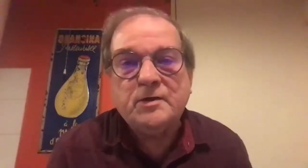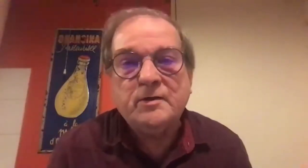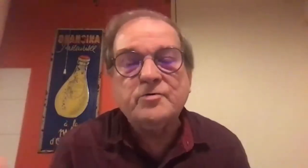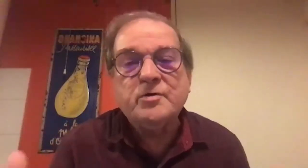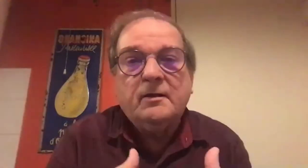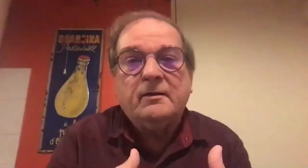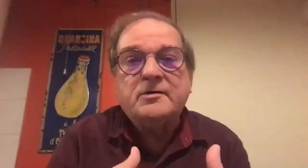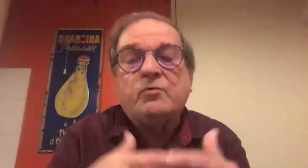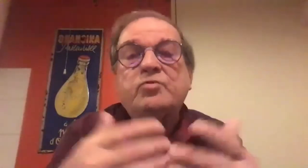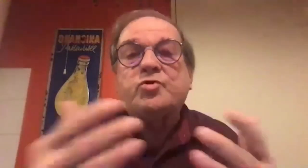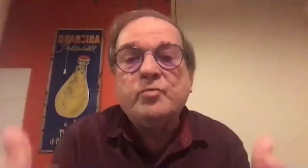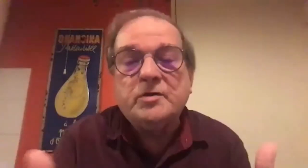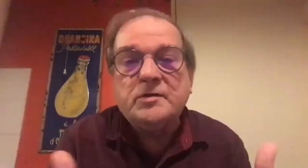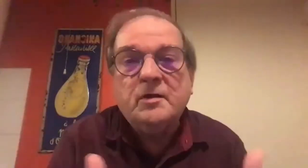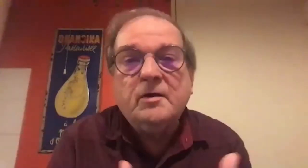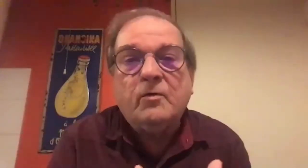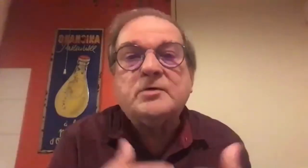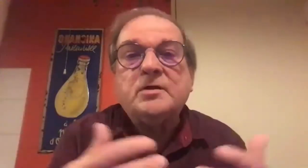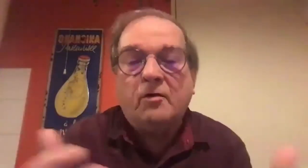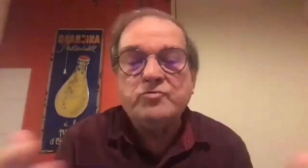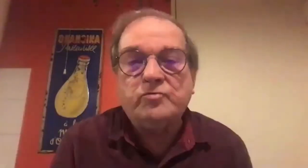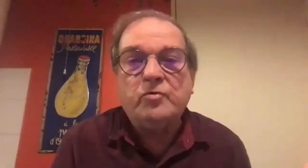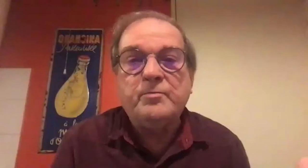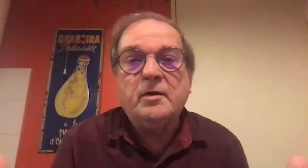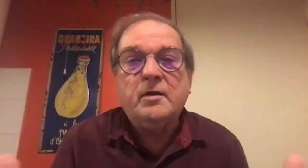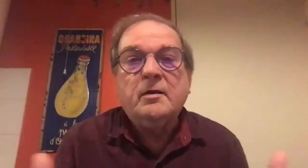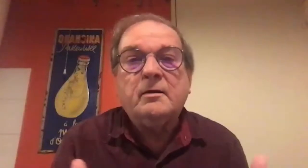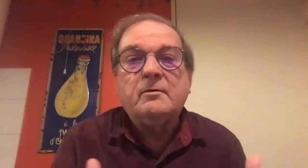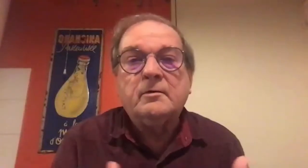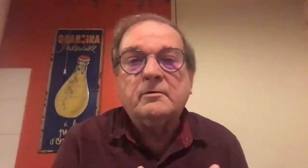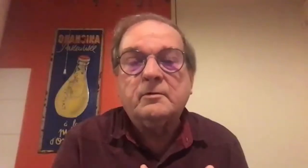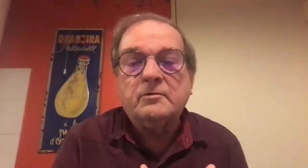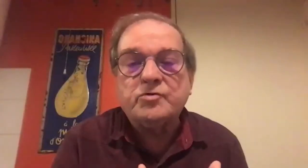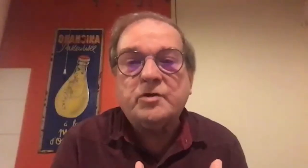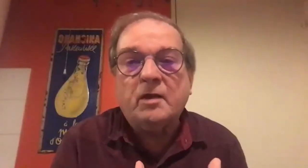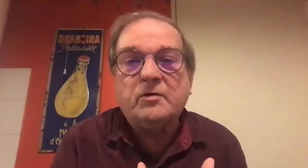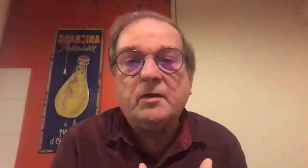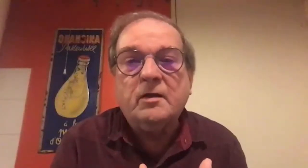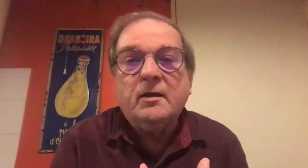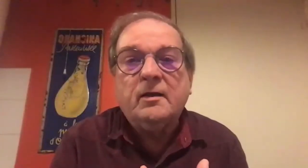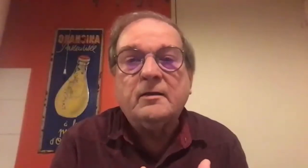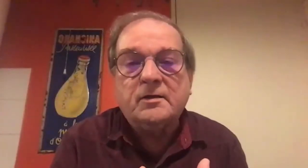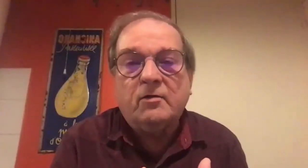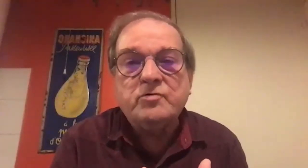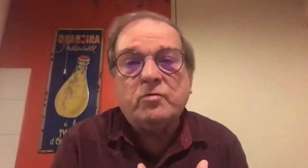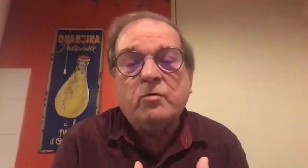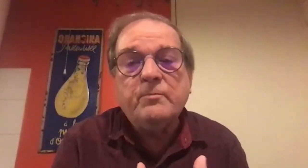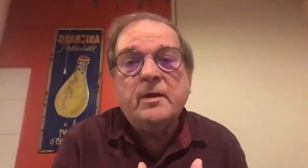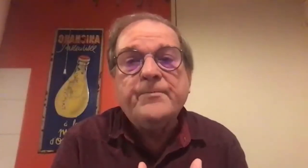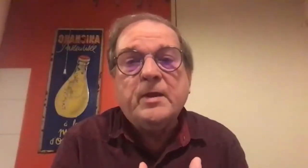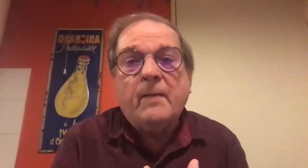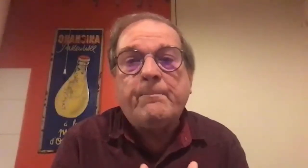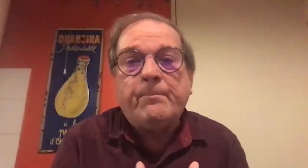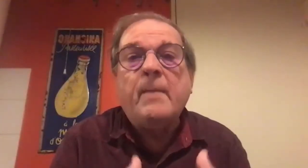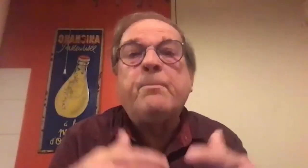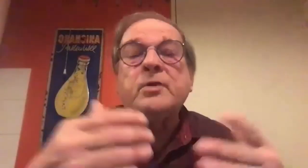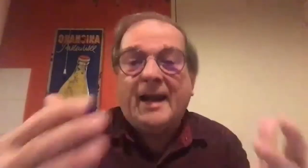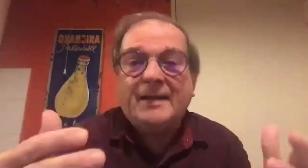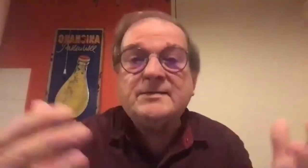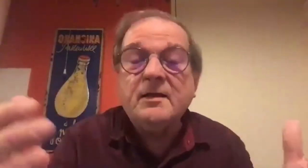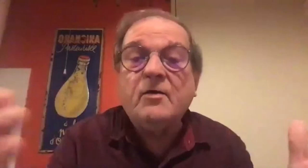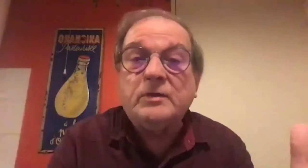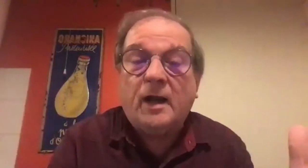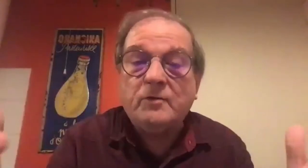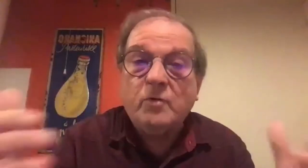comunistas brasileiros se construíssem com esse grau de autonomia. Eu sustento que esse grau de autonomia